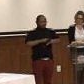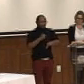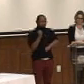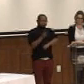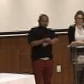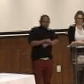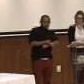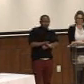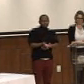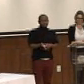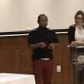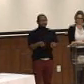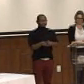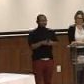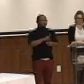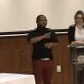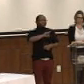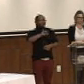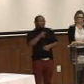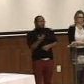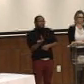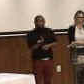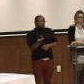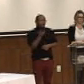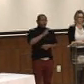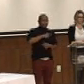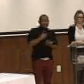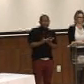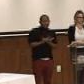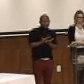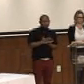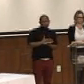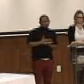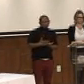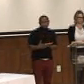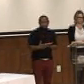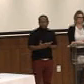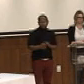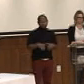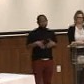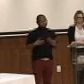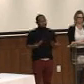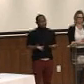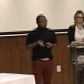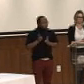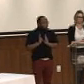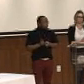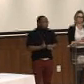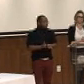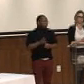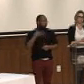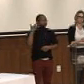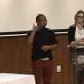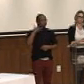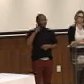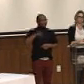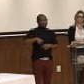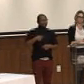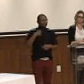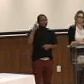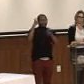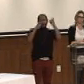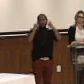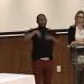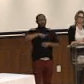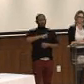trabalho, sobre os dias que teriam aulas. Então, foi e continuará sendo uma grande preocupação nossa